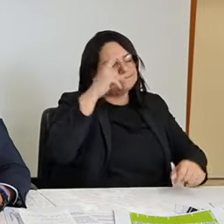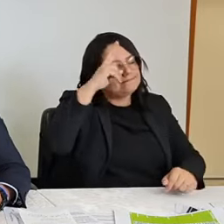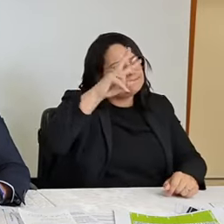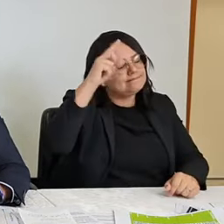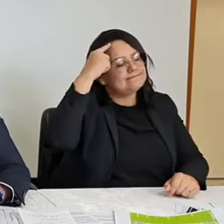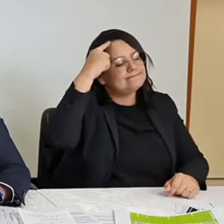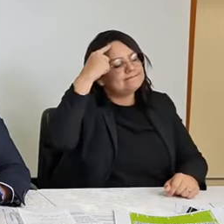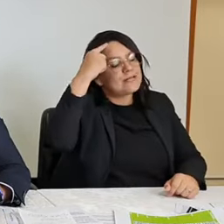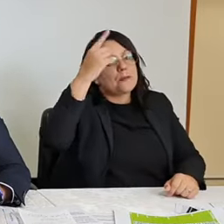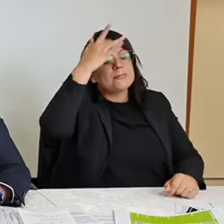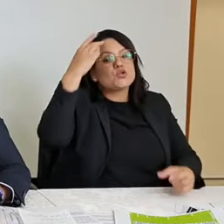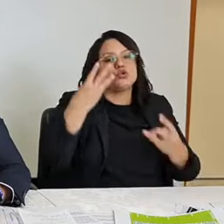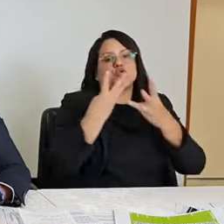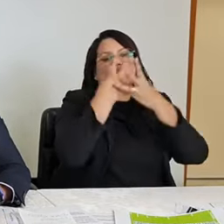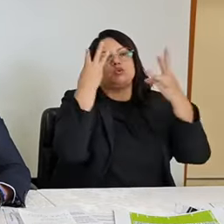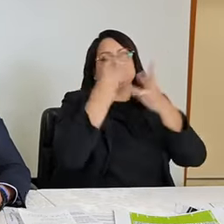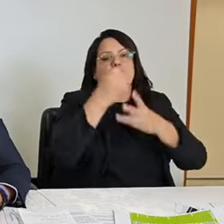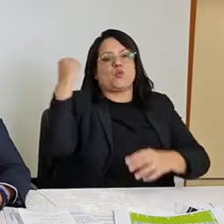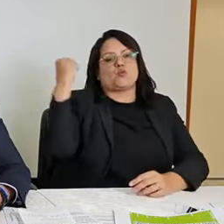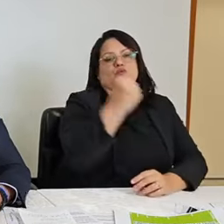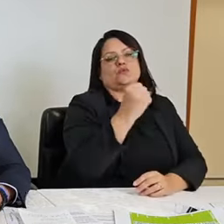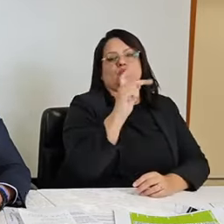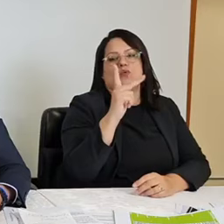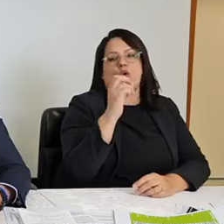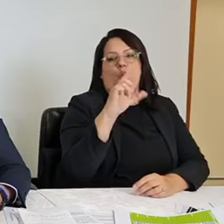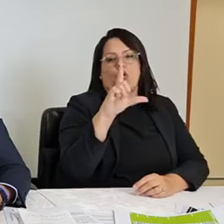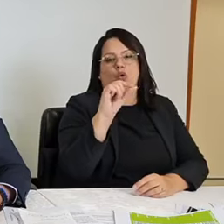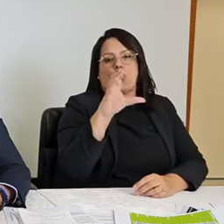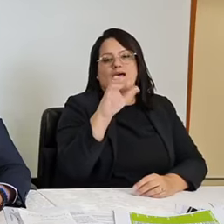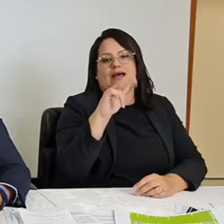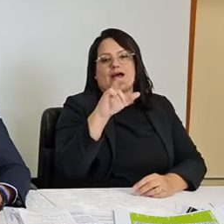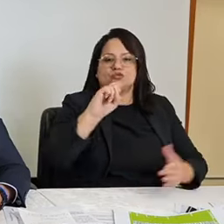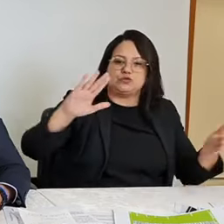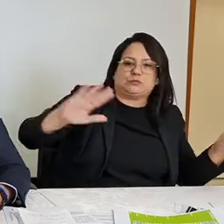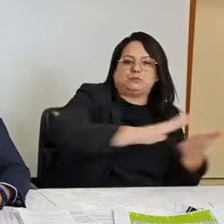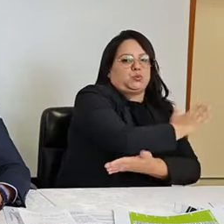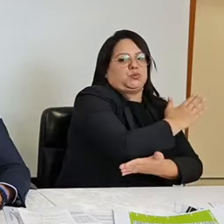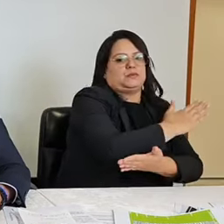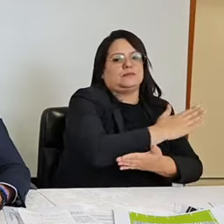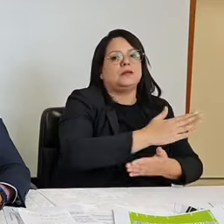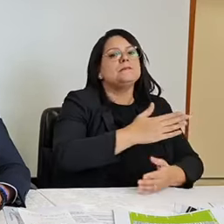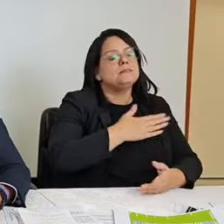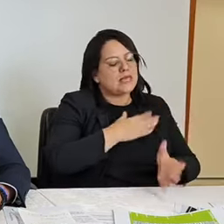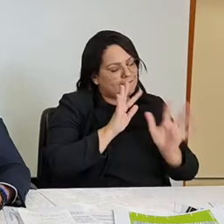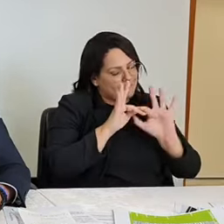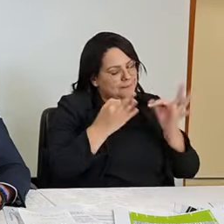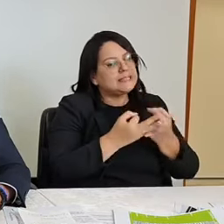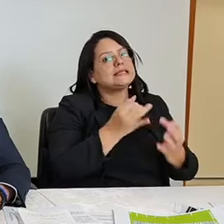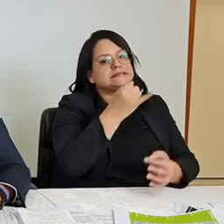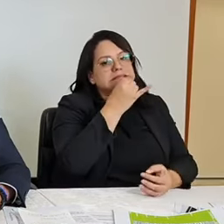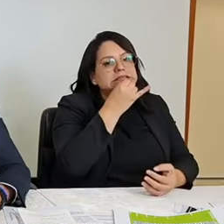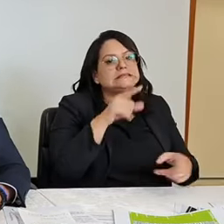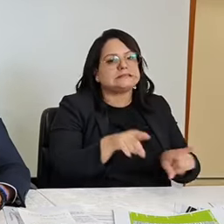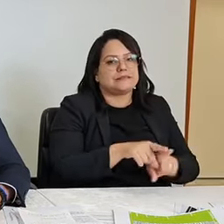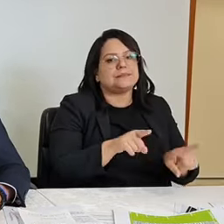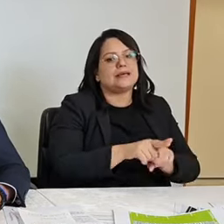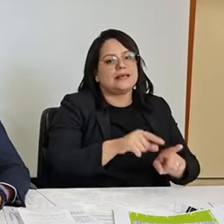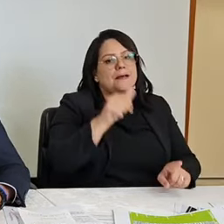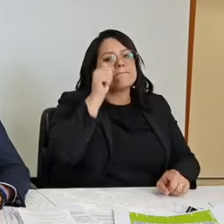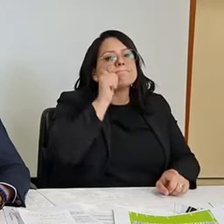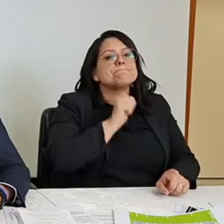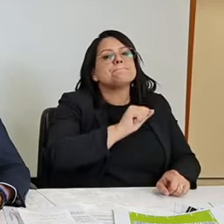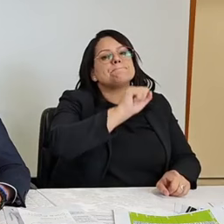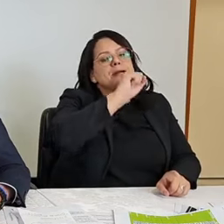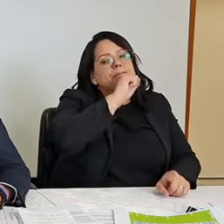Vítimas do Holocausto. Essa semana também, um dia bastante triste, né, para a minha família em especial. É o passamento da minha